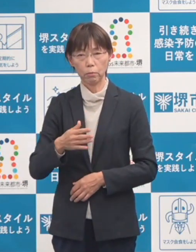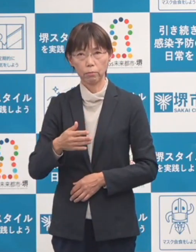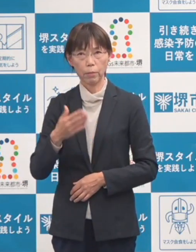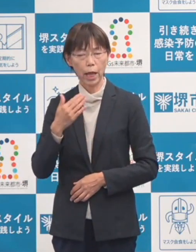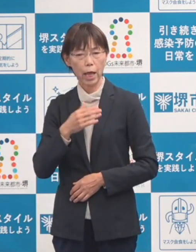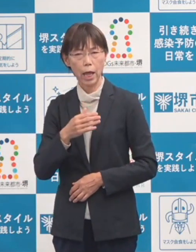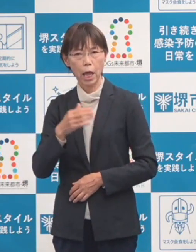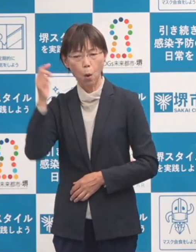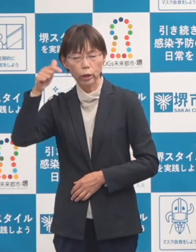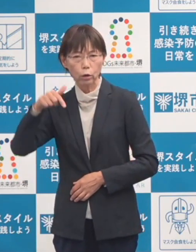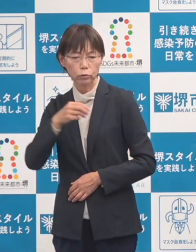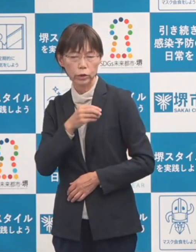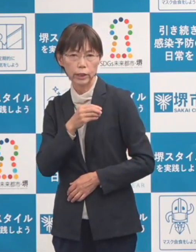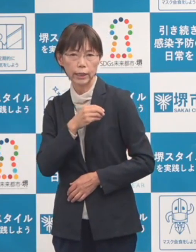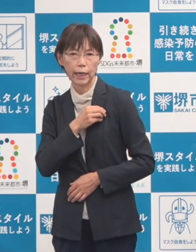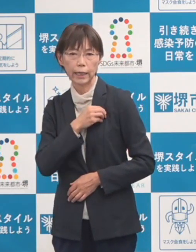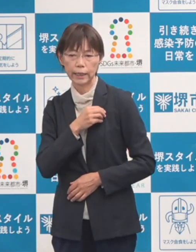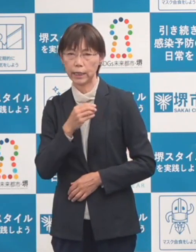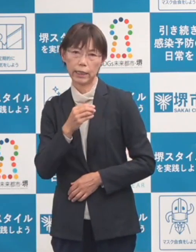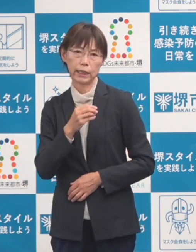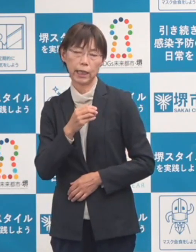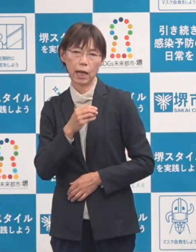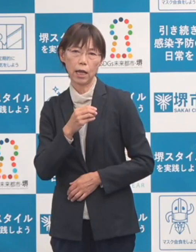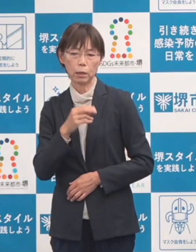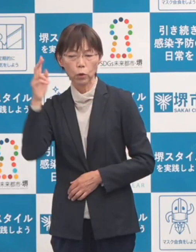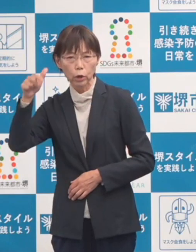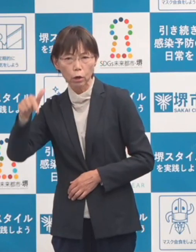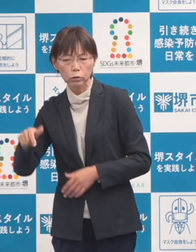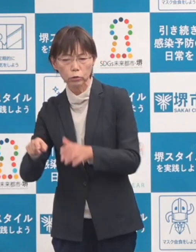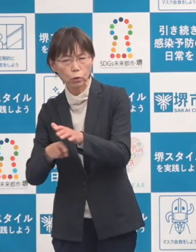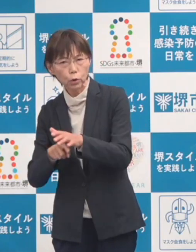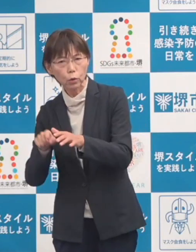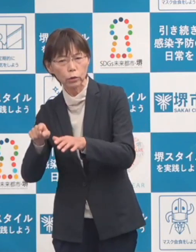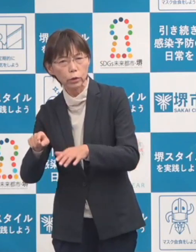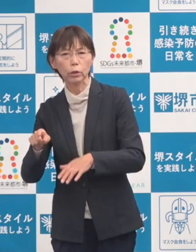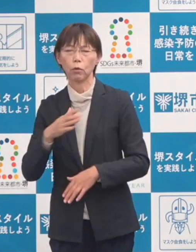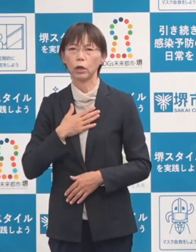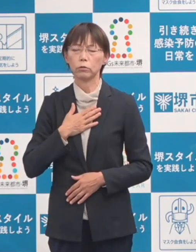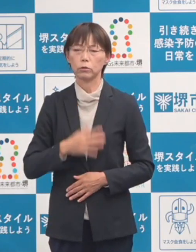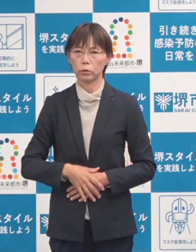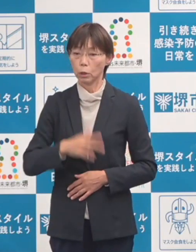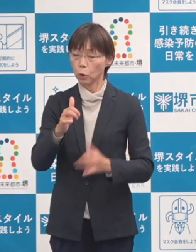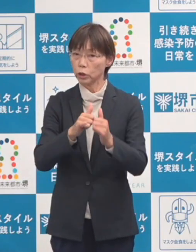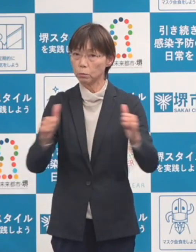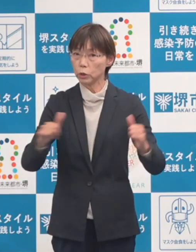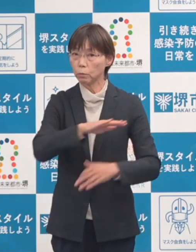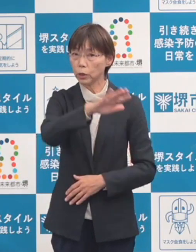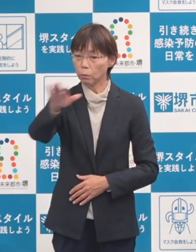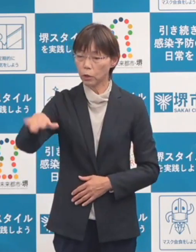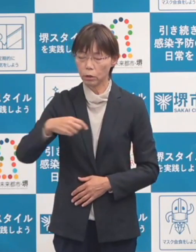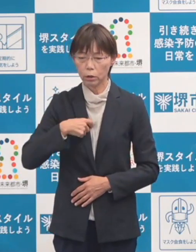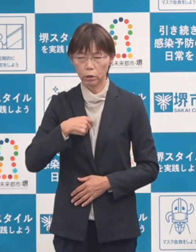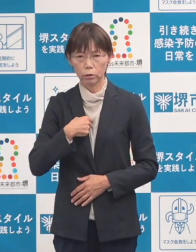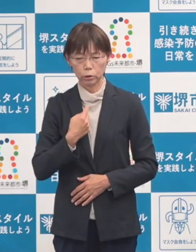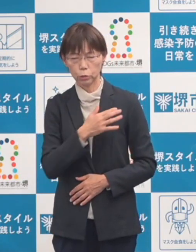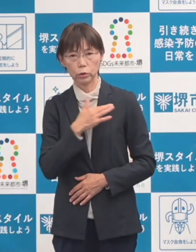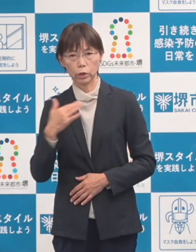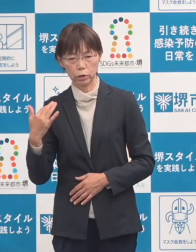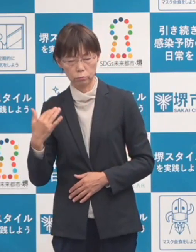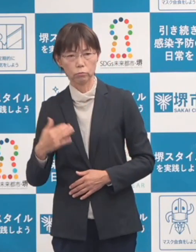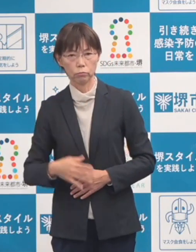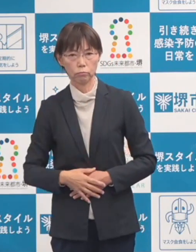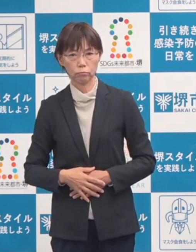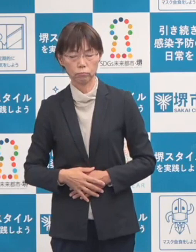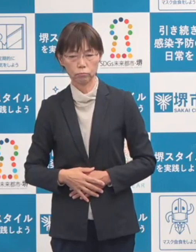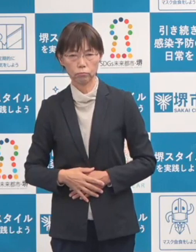大阪府の中で農業のことを調べると1位と出てくるんですが、市民の皆様が普段から自分たちは農業すごい活発なん